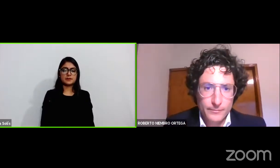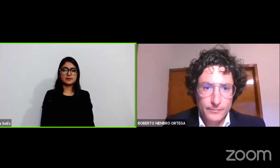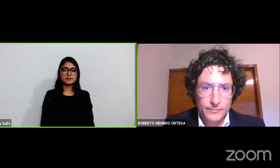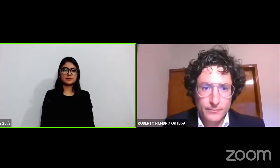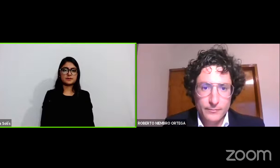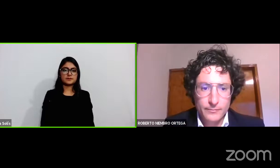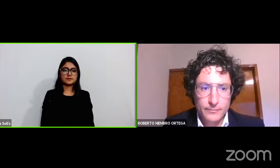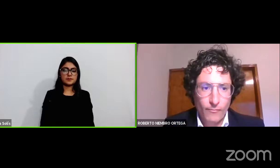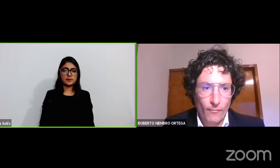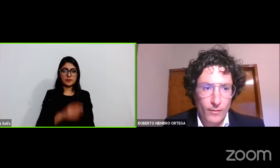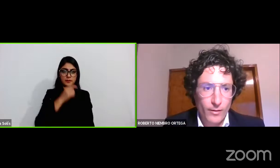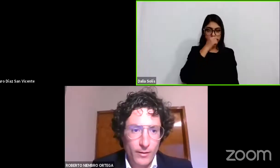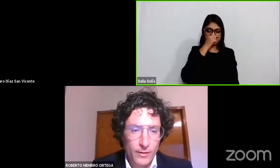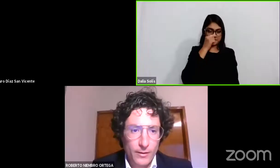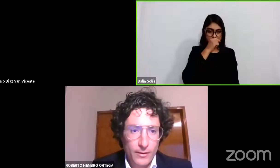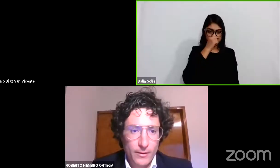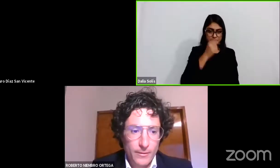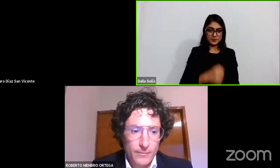Sí.